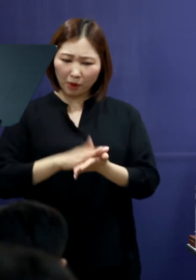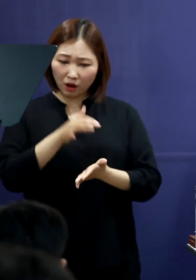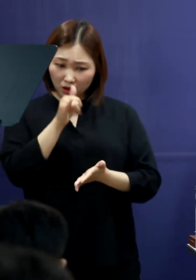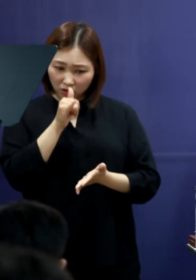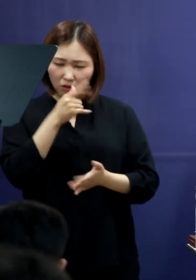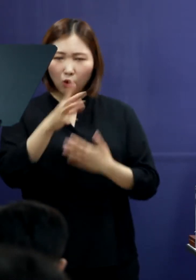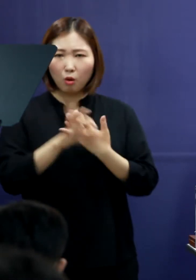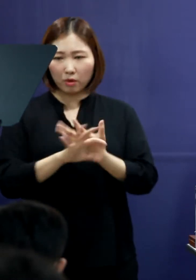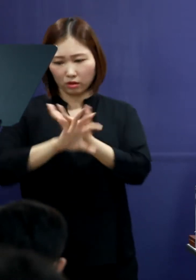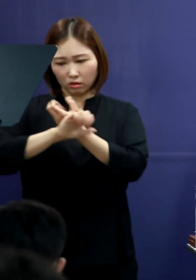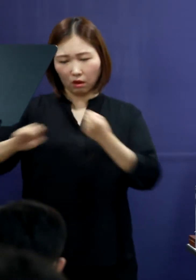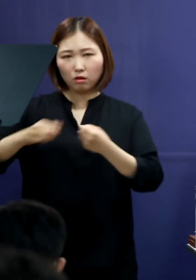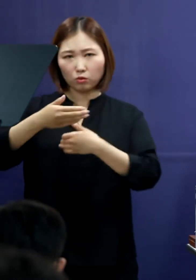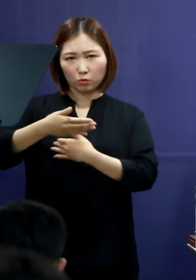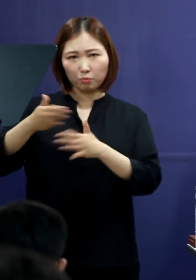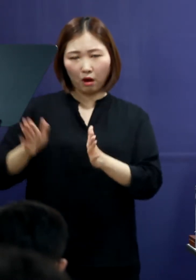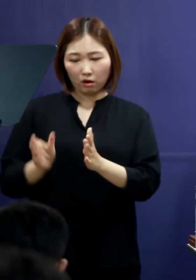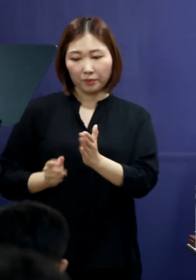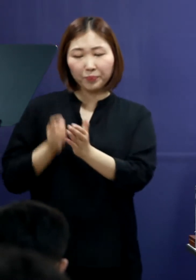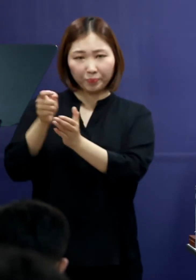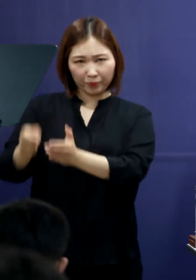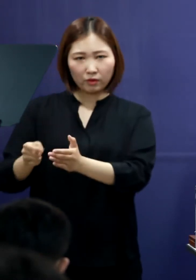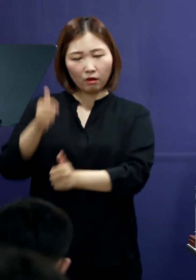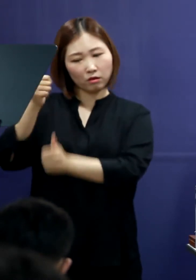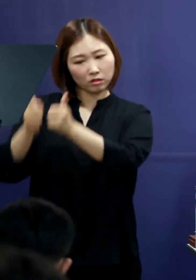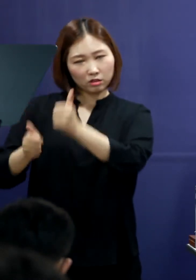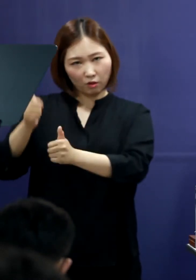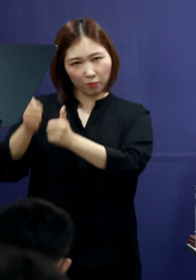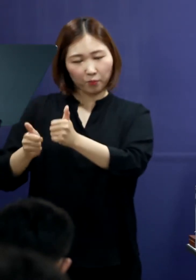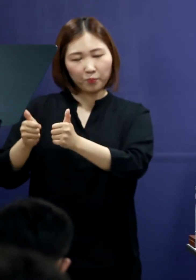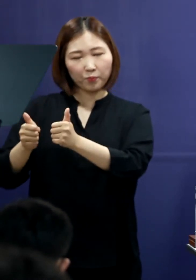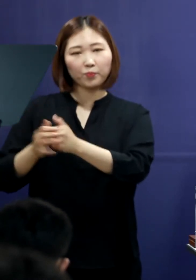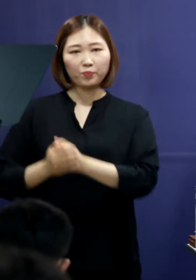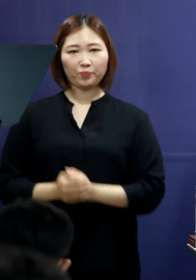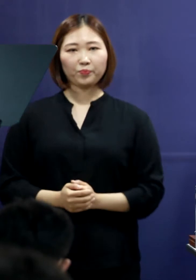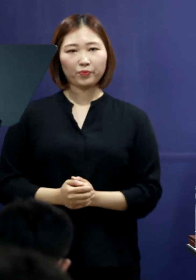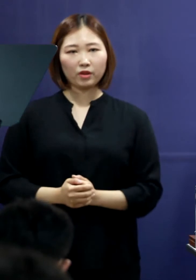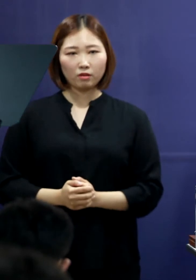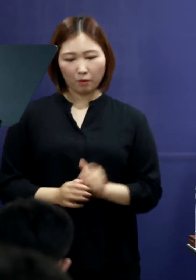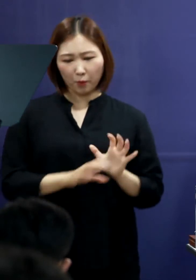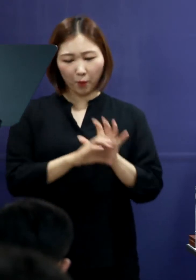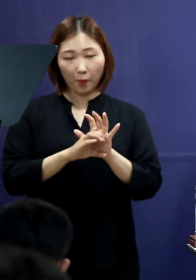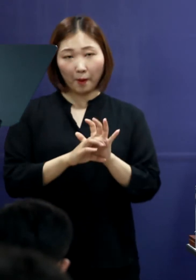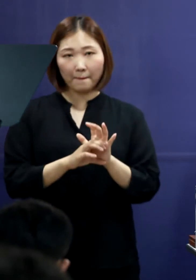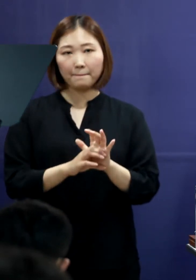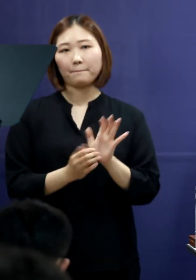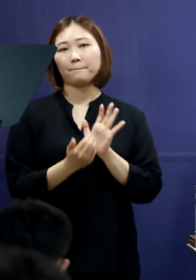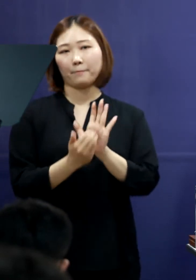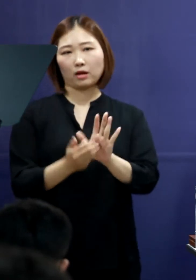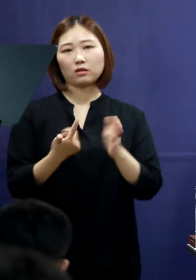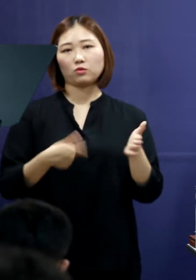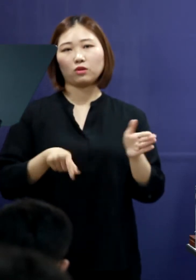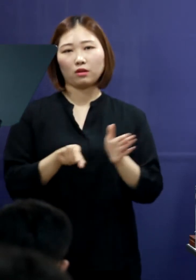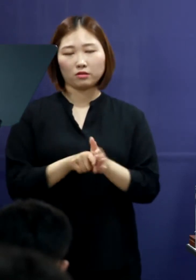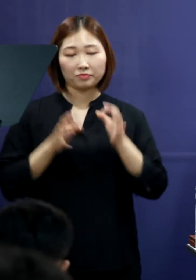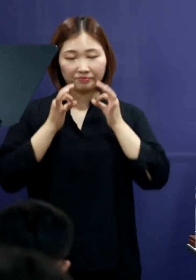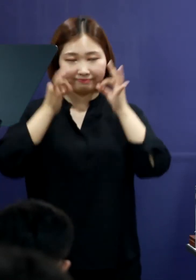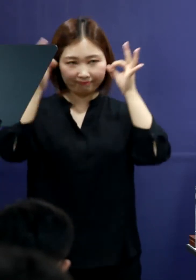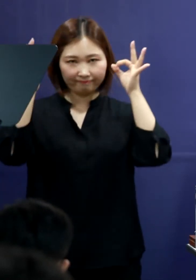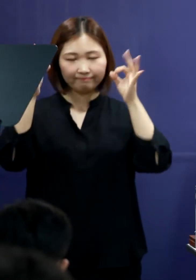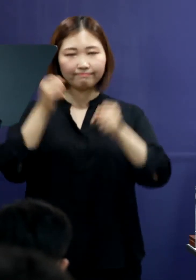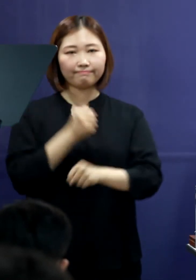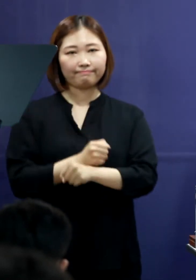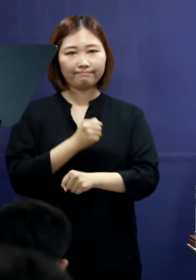시험실에서 응시하게 하는 등 코로나19 대비에 만전을 기하겠다는 말씀을 드리겠습니다. 그리고